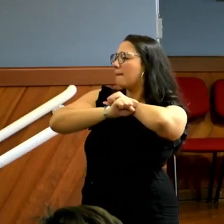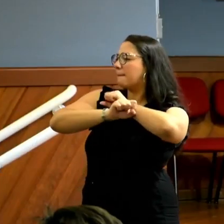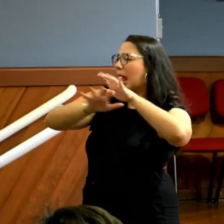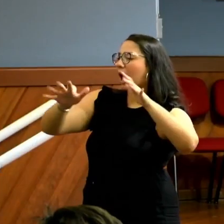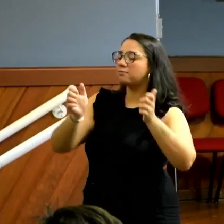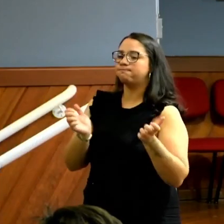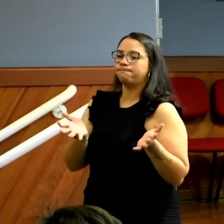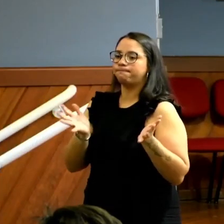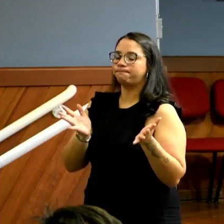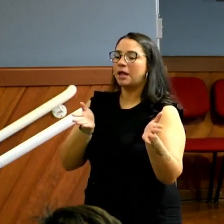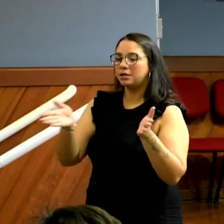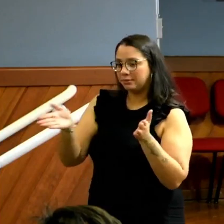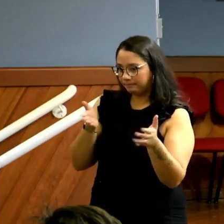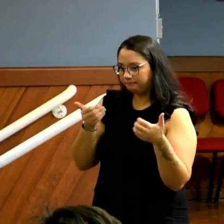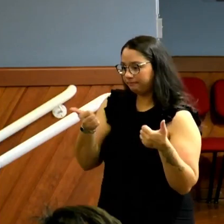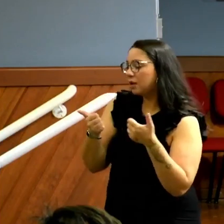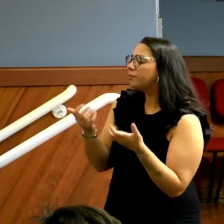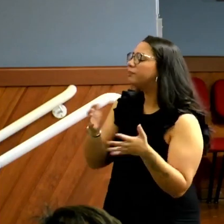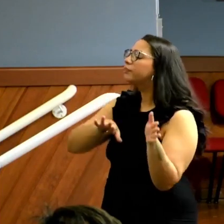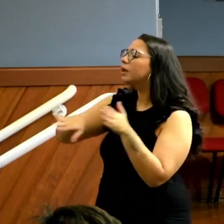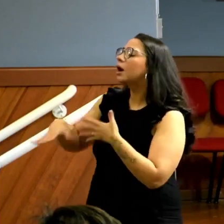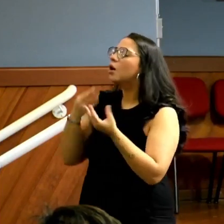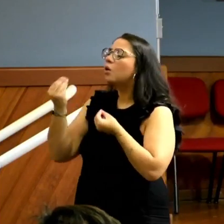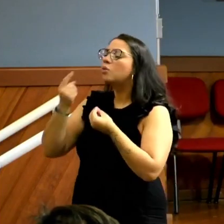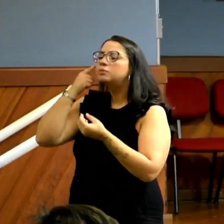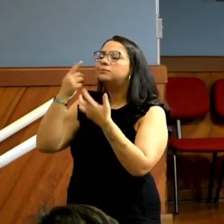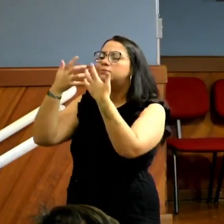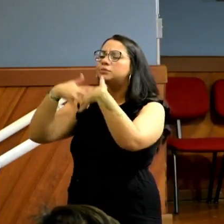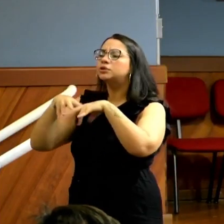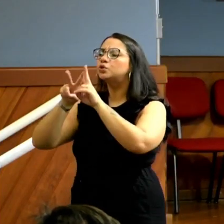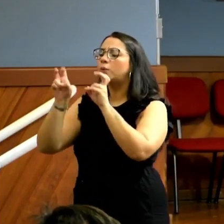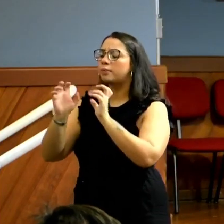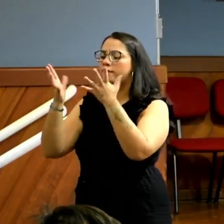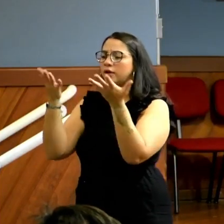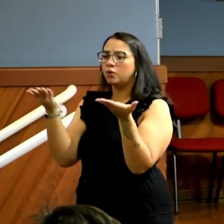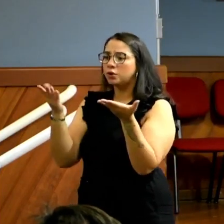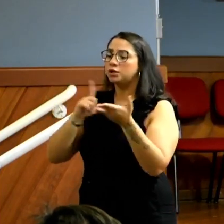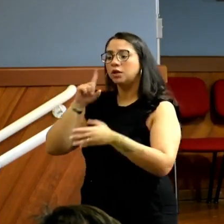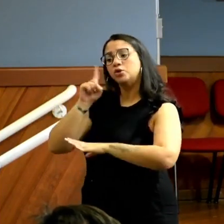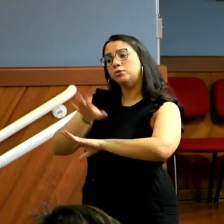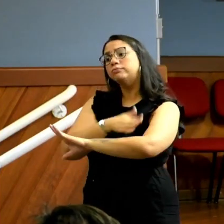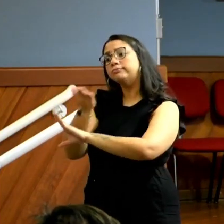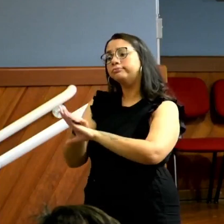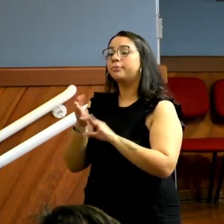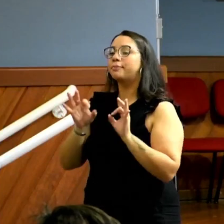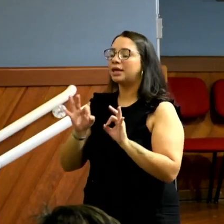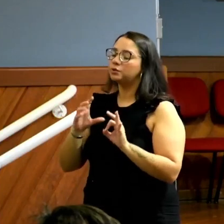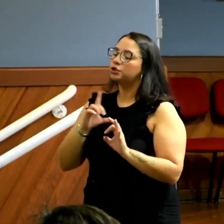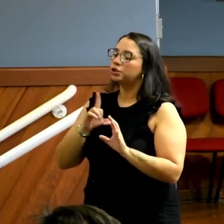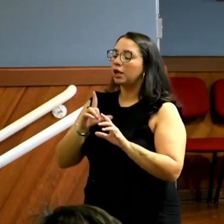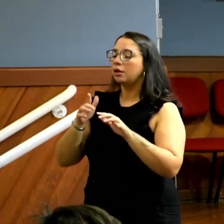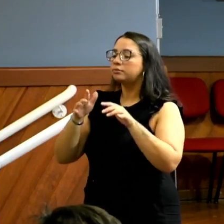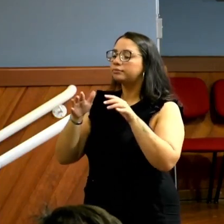Então vamos lá, como que a gente pensou um pouco esse nosso evento do dia de hoje, né? Então nós temos um dia todo de atividades que está justamente sobre essa